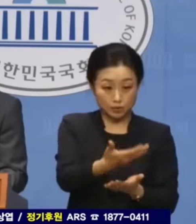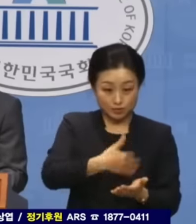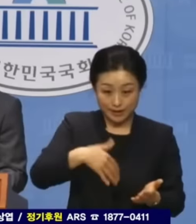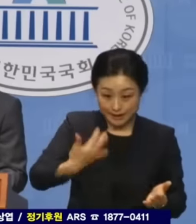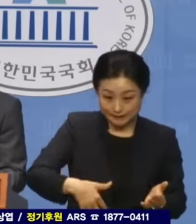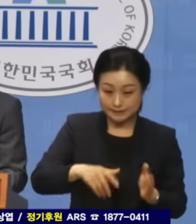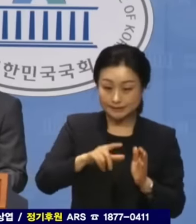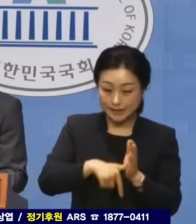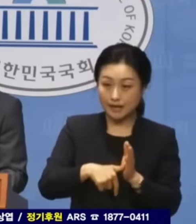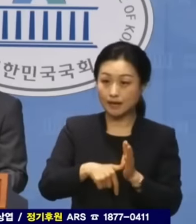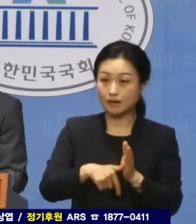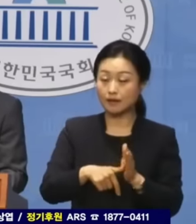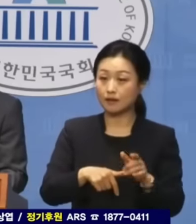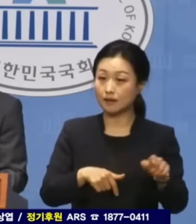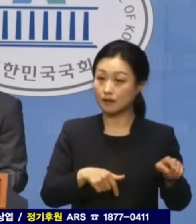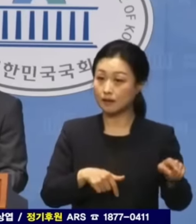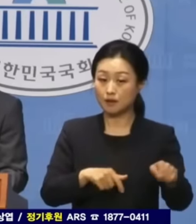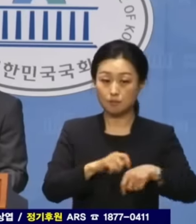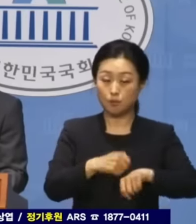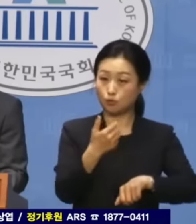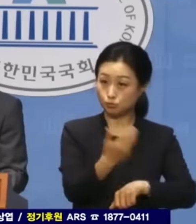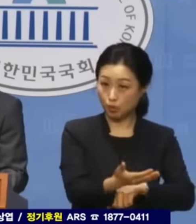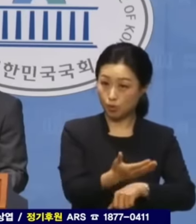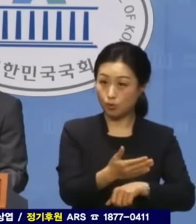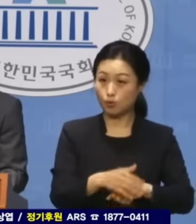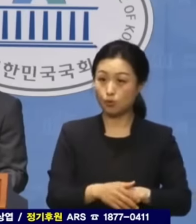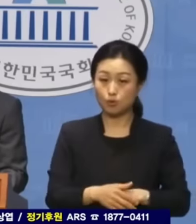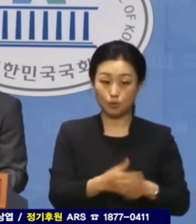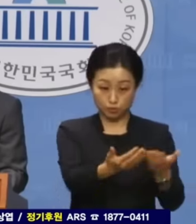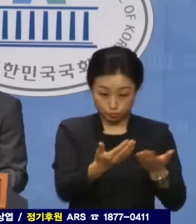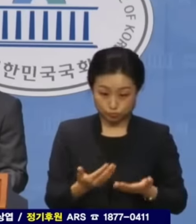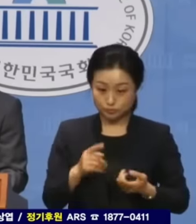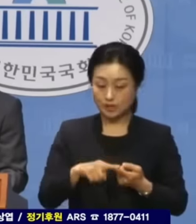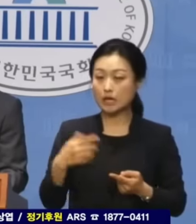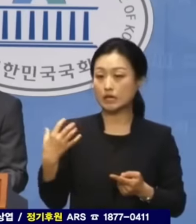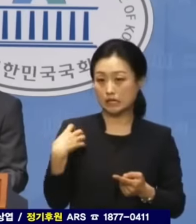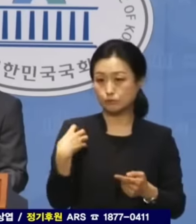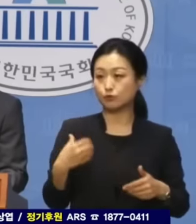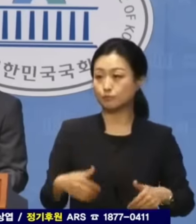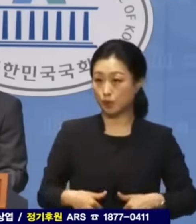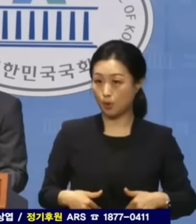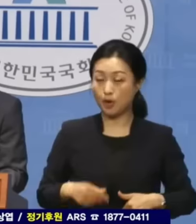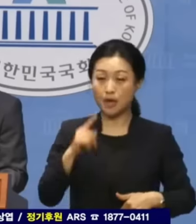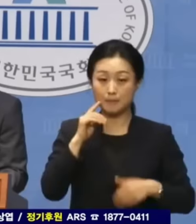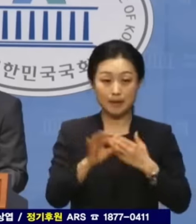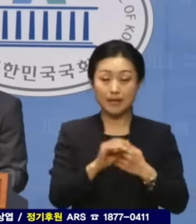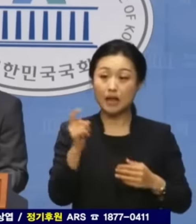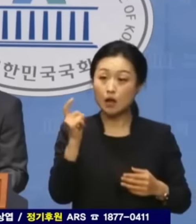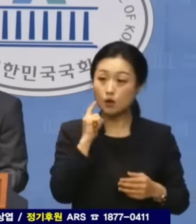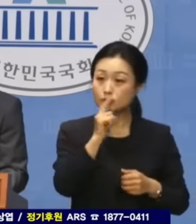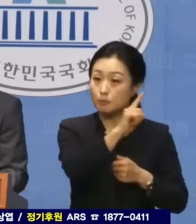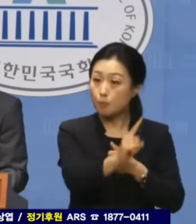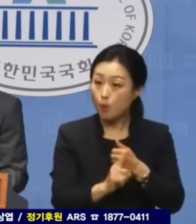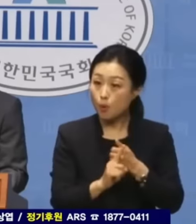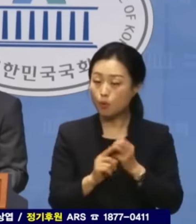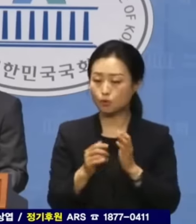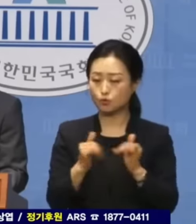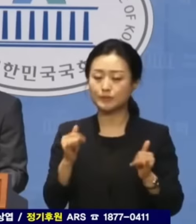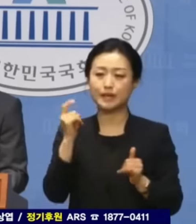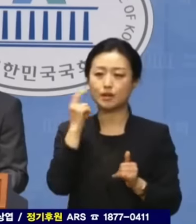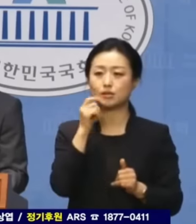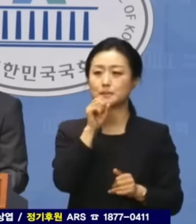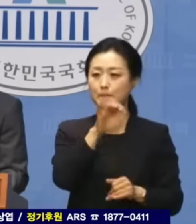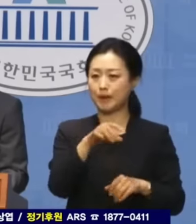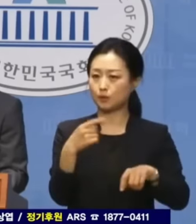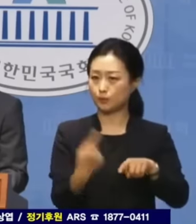제출하는 것은 정부의 의무이며 설사 제출하지 못한다 하더라도 거짓 보고한 것은 국민 앞에 거짓을